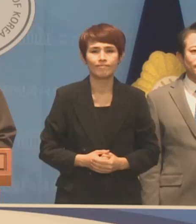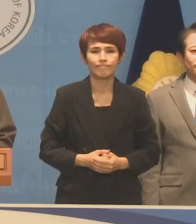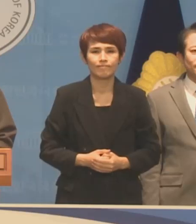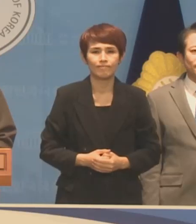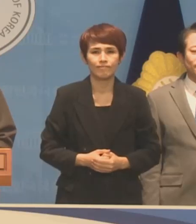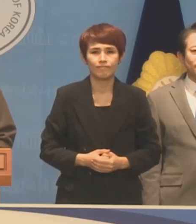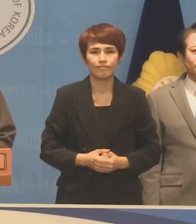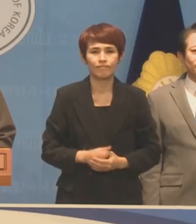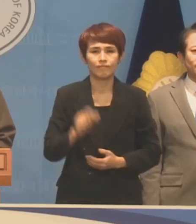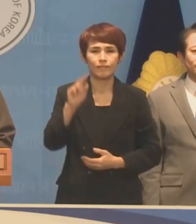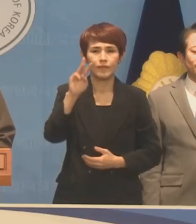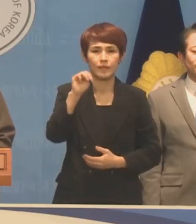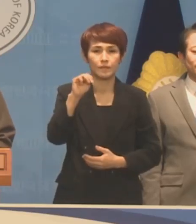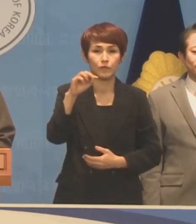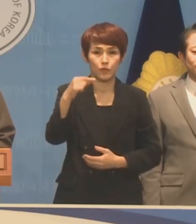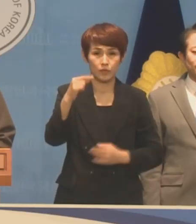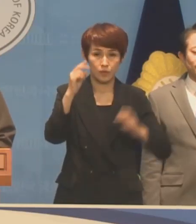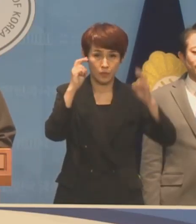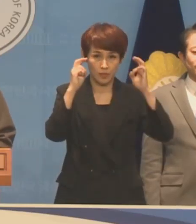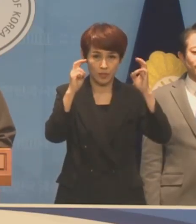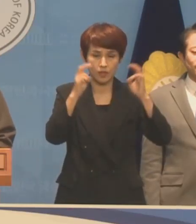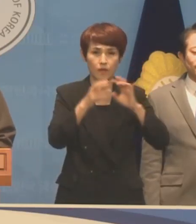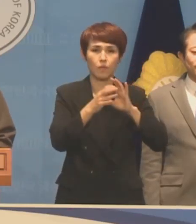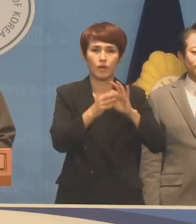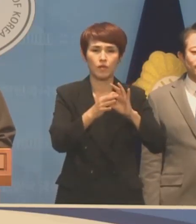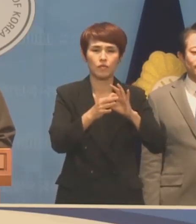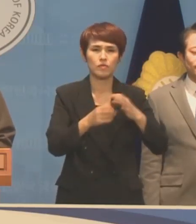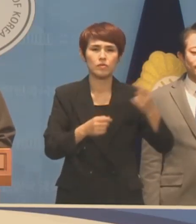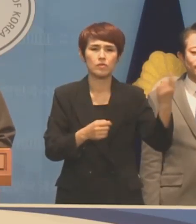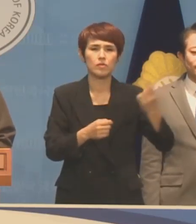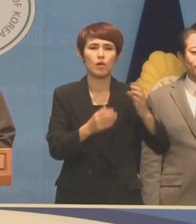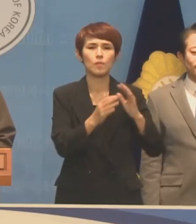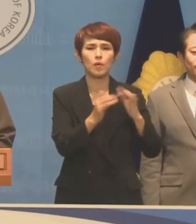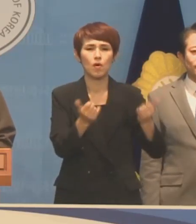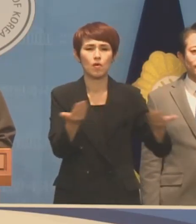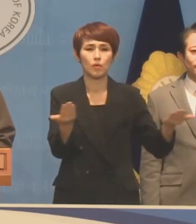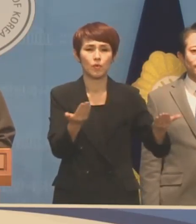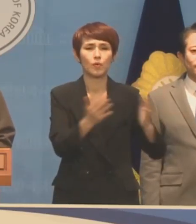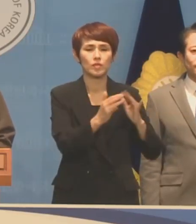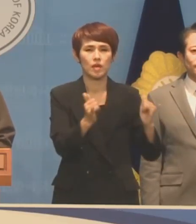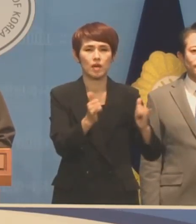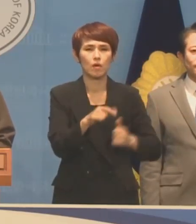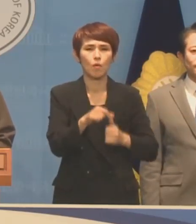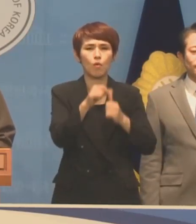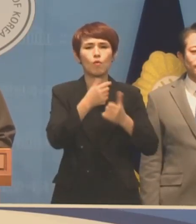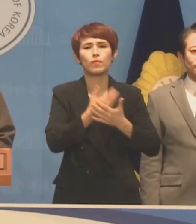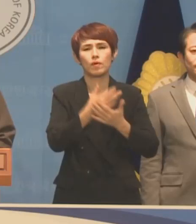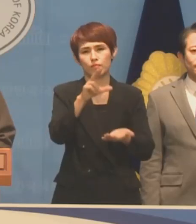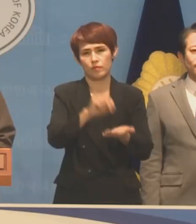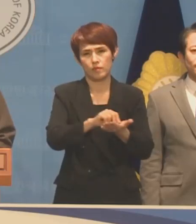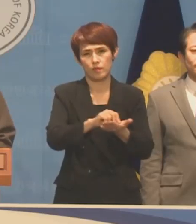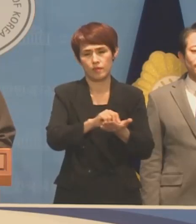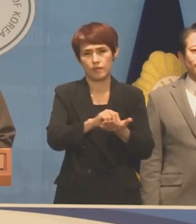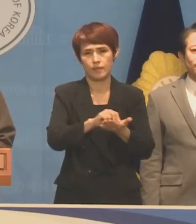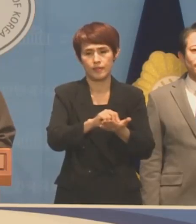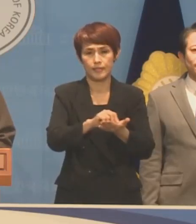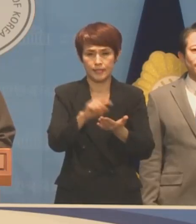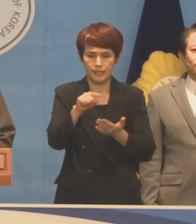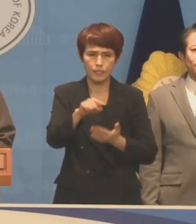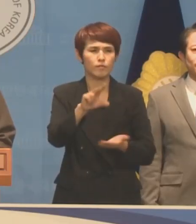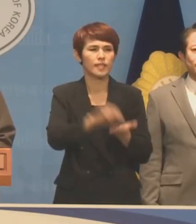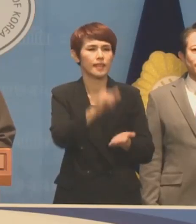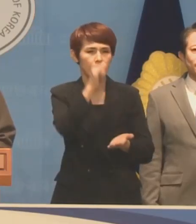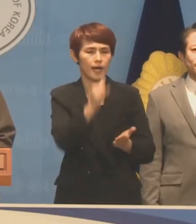최근 MG손해보험 소속 천여 명의 금융노동자들의 고용불안 문제를 현안으로 채택해